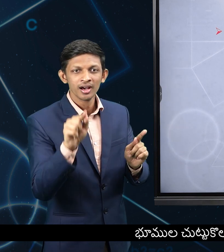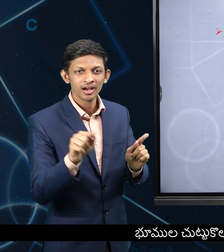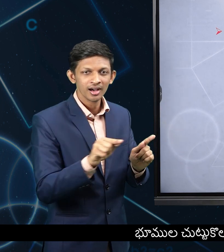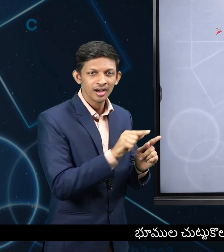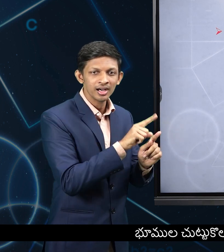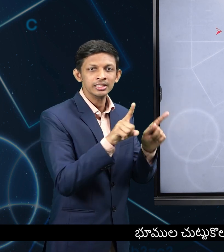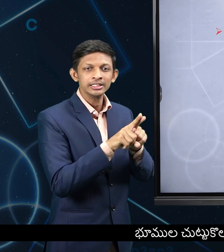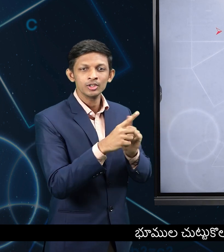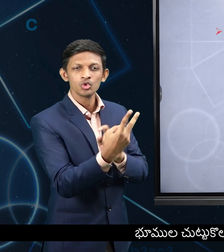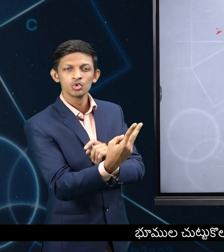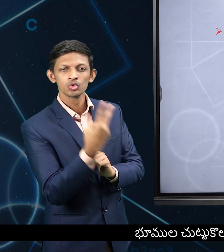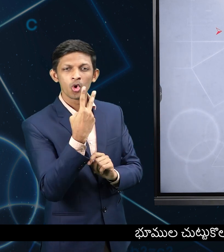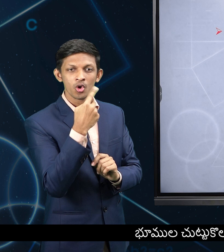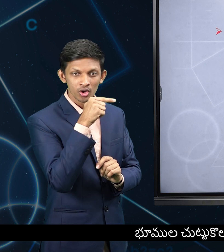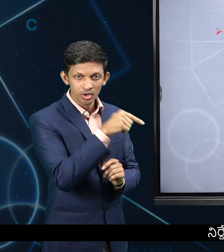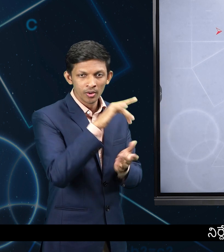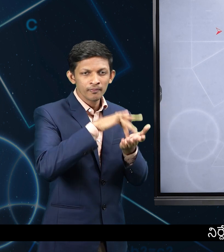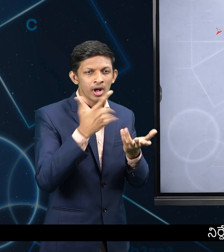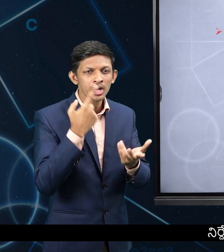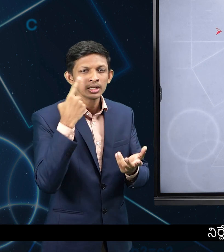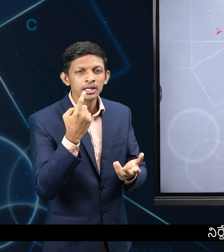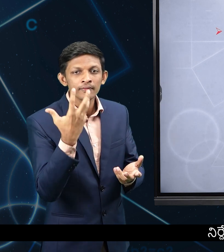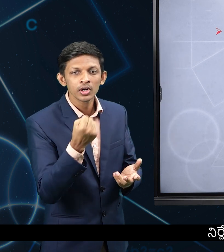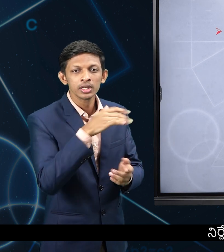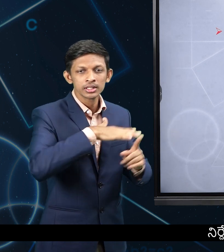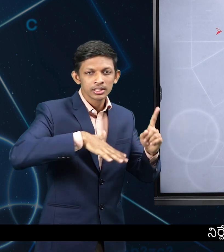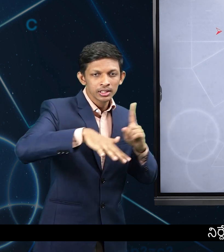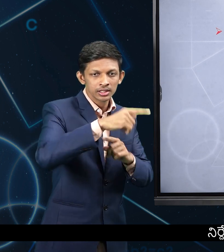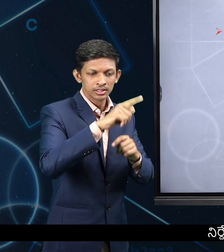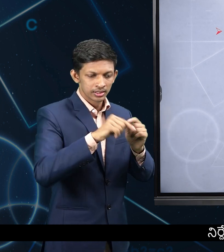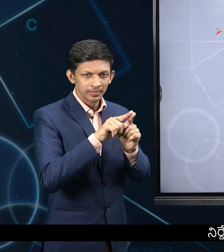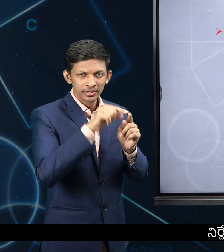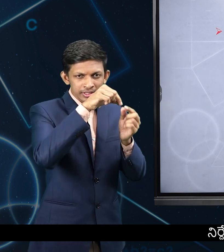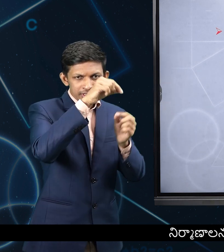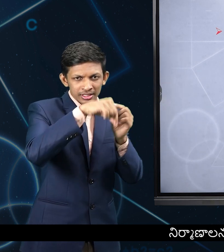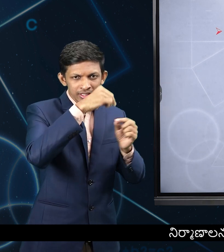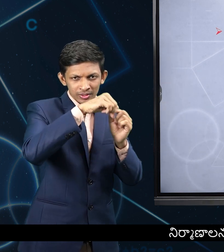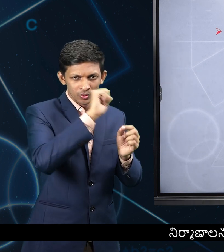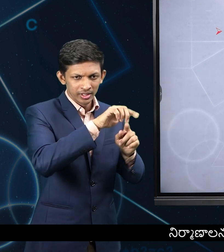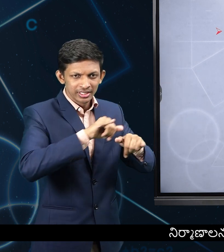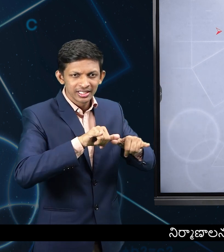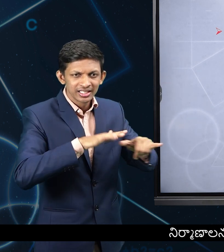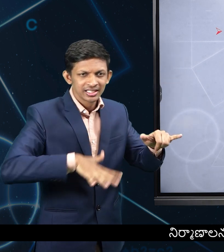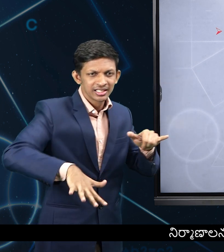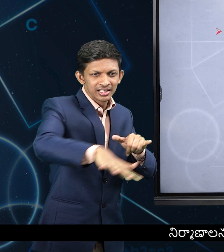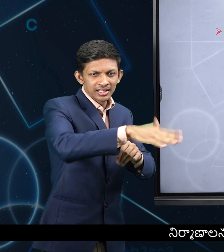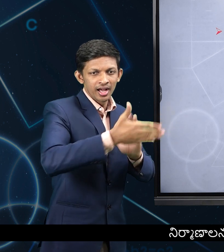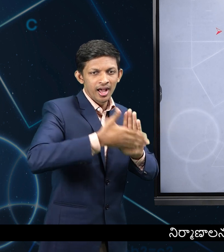మరియు విస్తీర్ణాన్ని కనుగొనడం, నిర్దేశిత చర్యల ప్రకారం నిర్మాణాలను నిర్మించడం